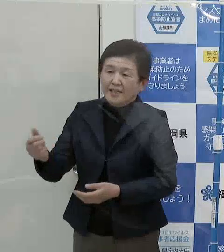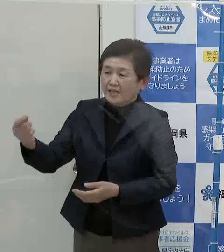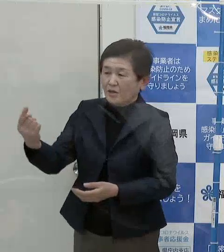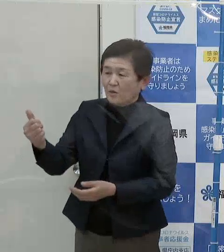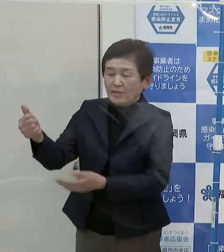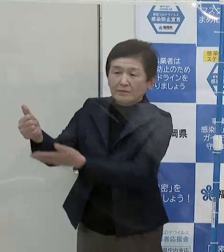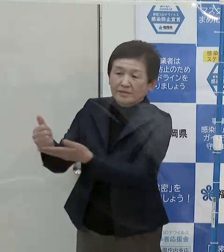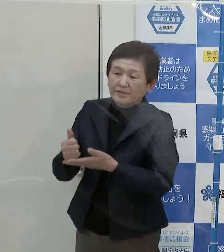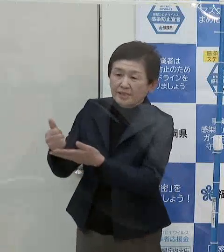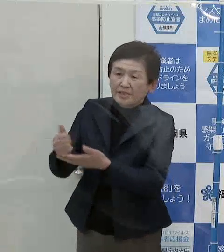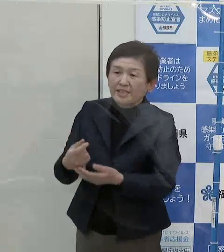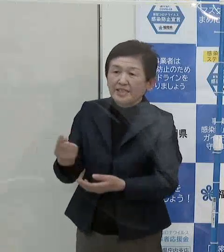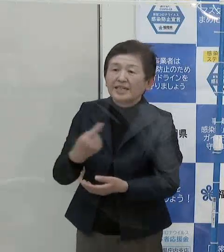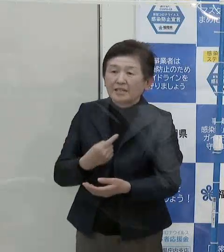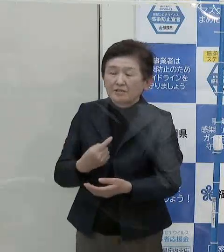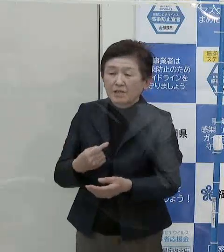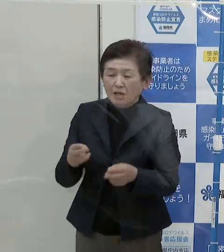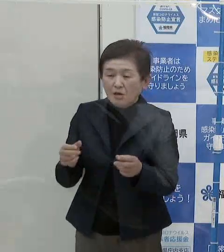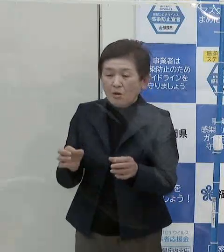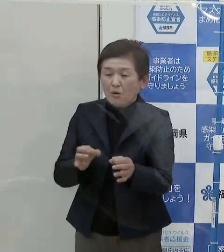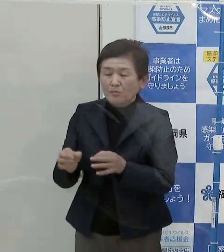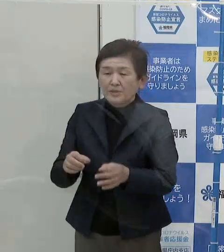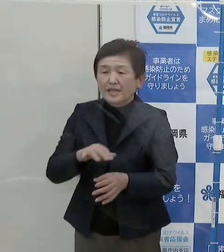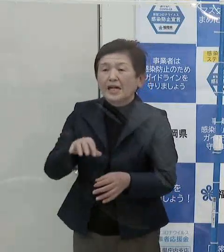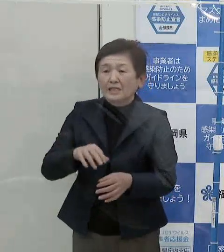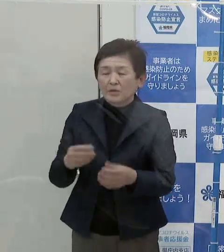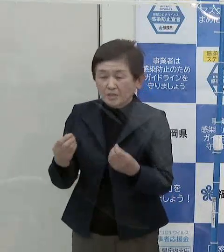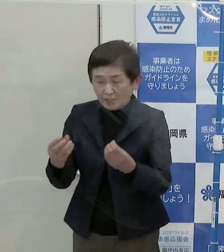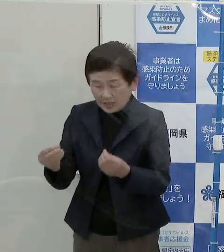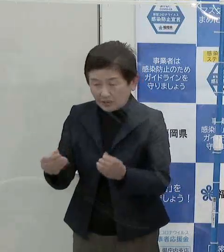をお店側でも取っていただければと思っています。